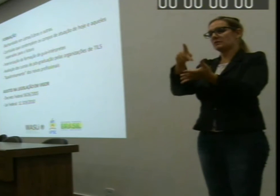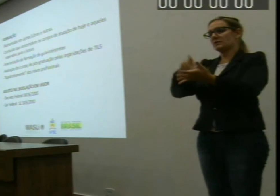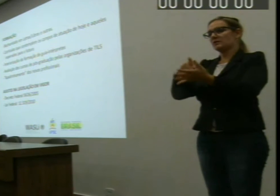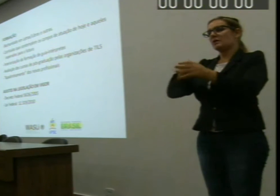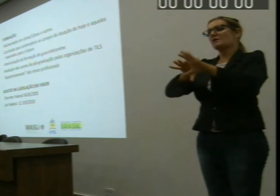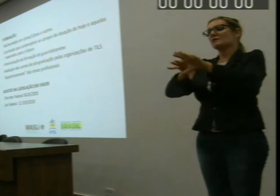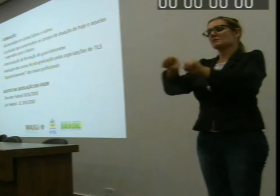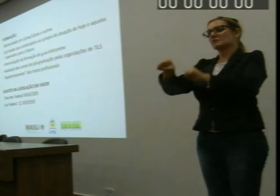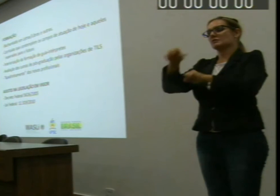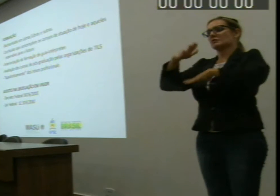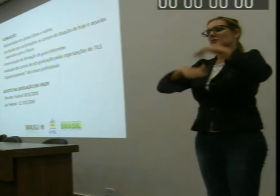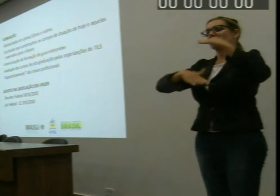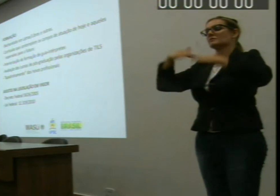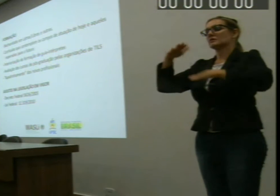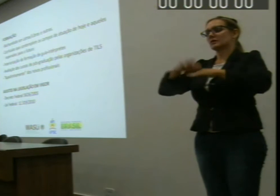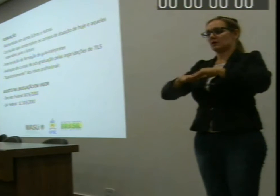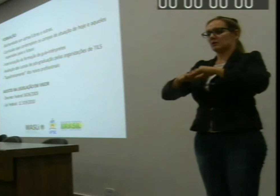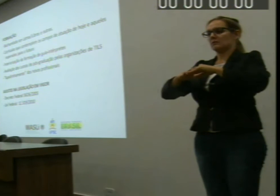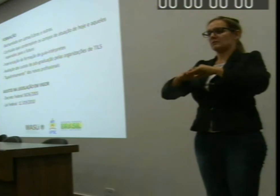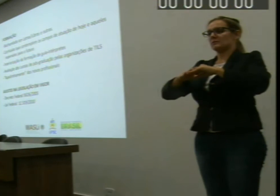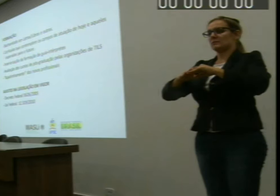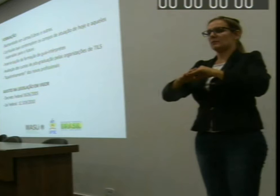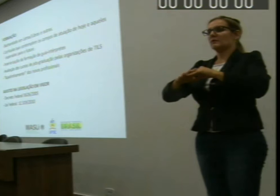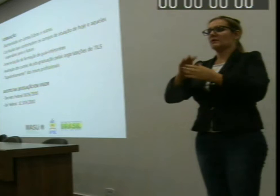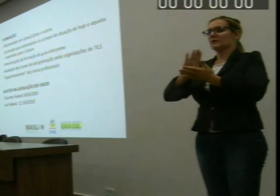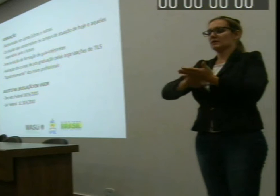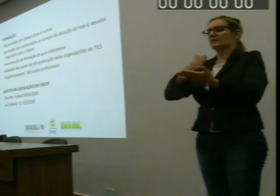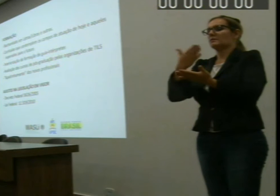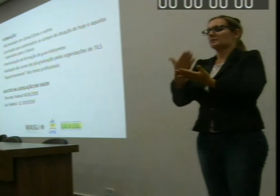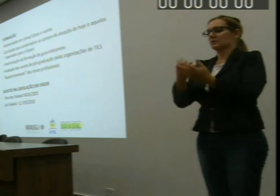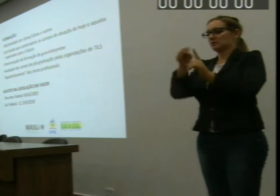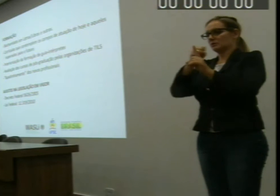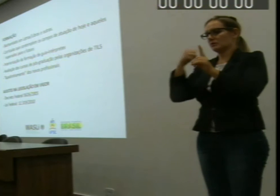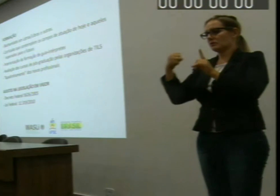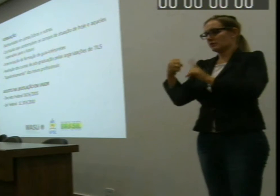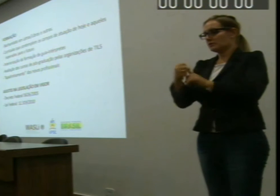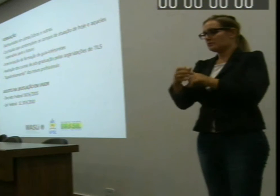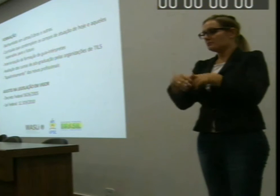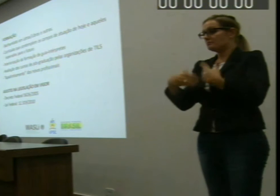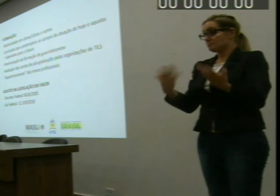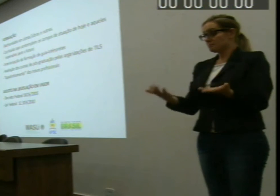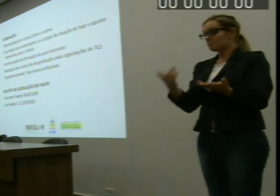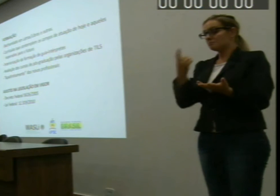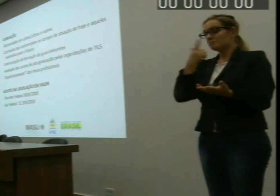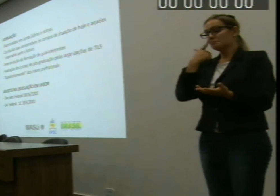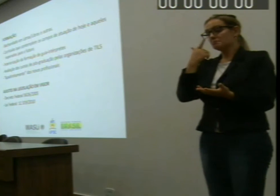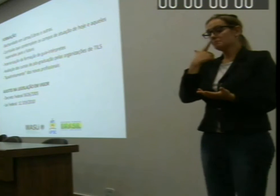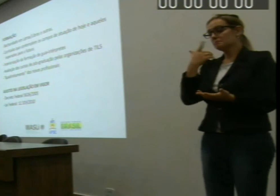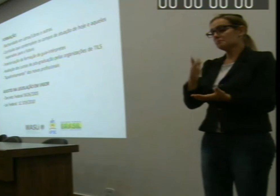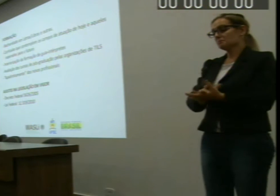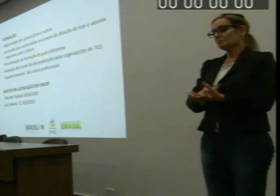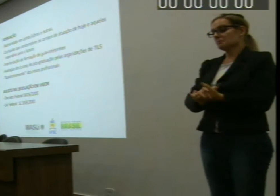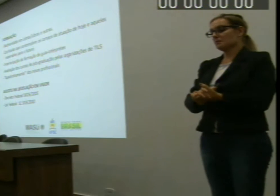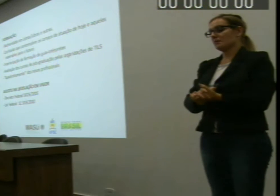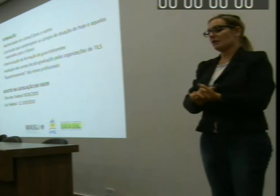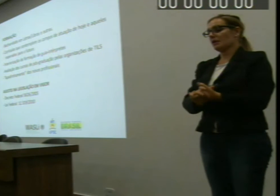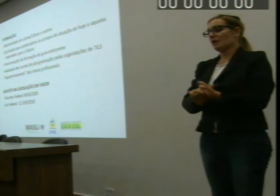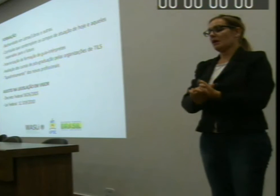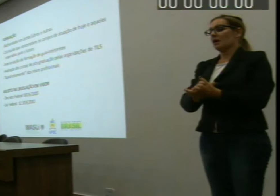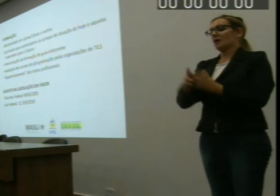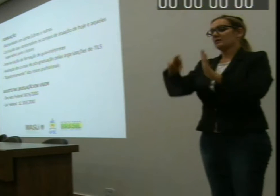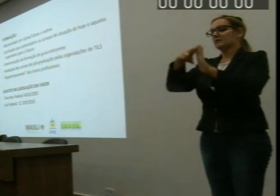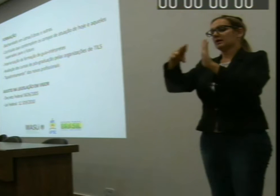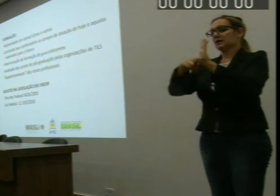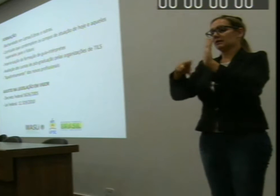Contemple essa necessidade ou as TVs a gente tem uma legislação que tá sendo alterada agora a a da da ABNT